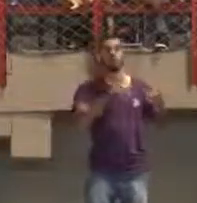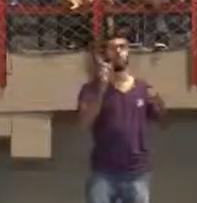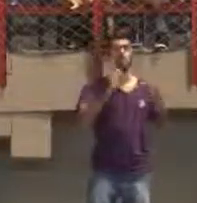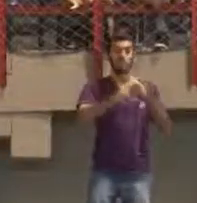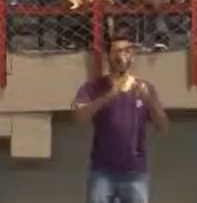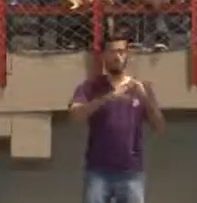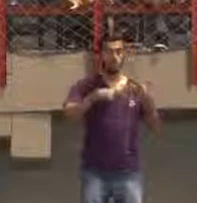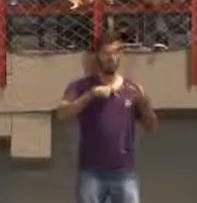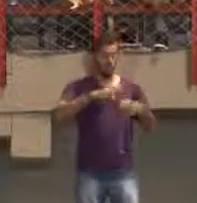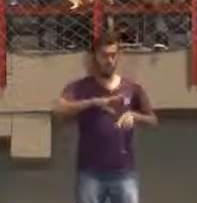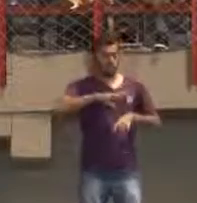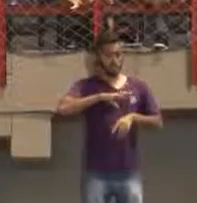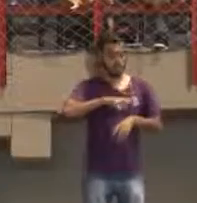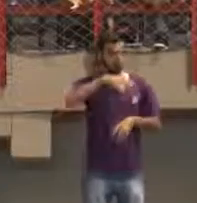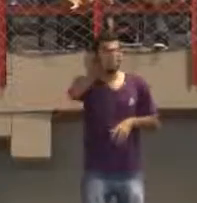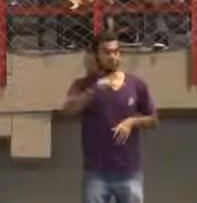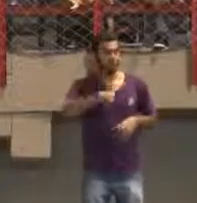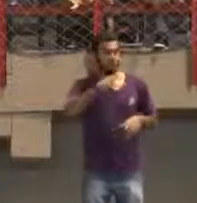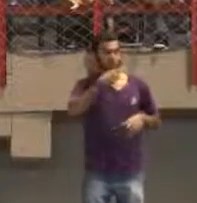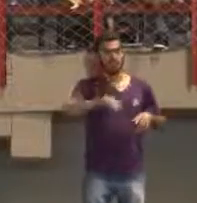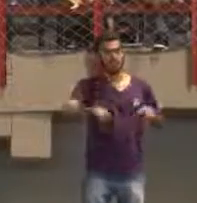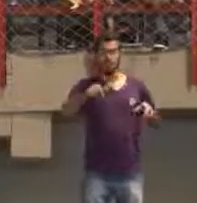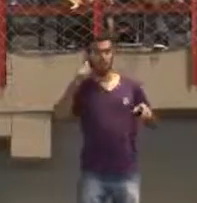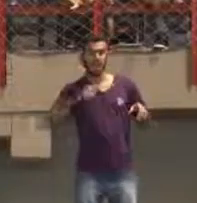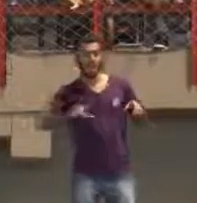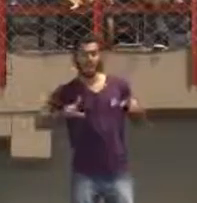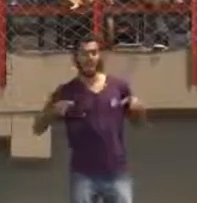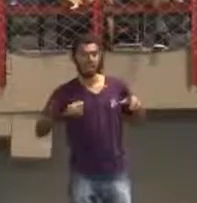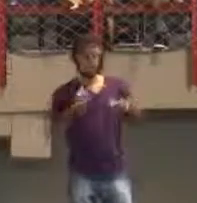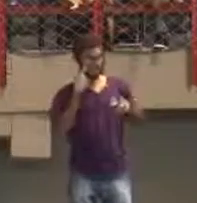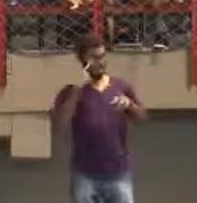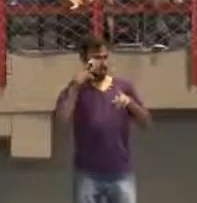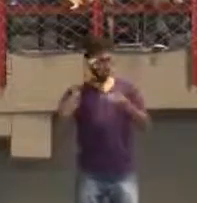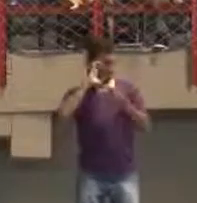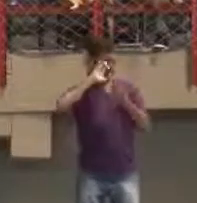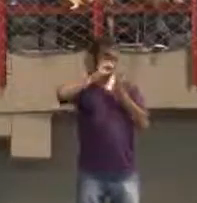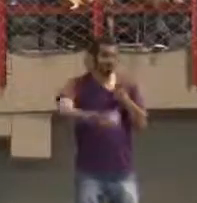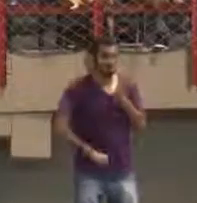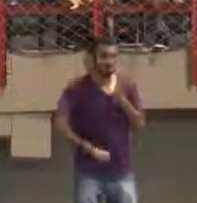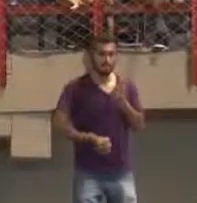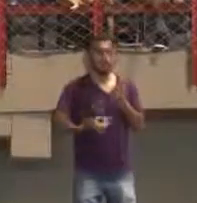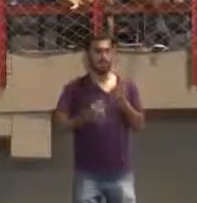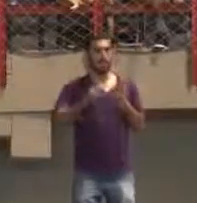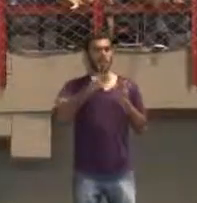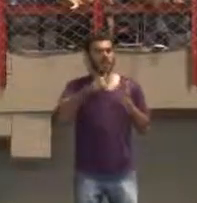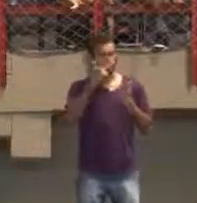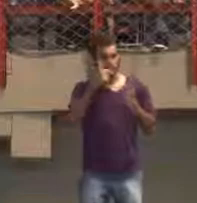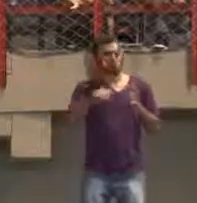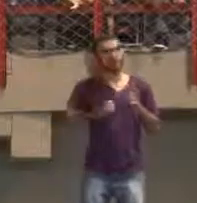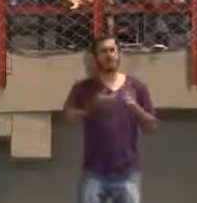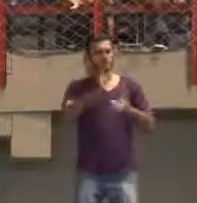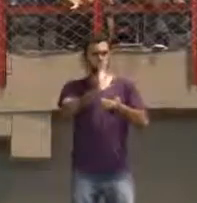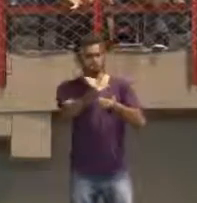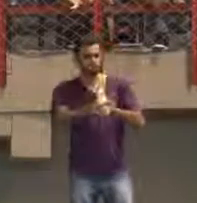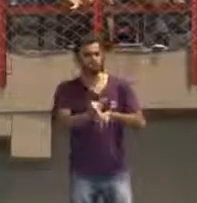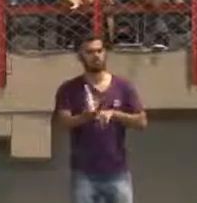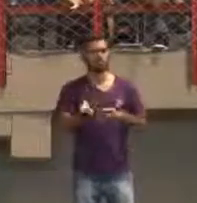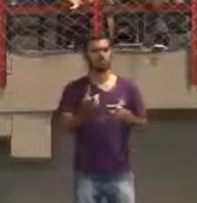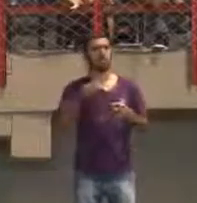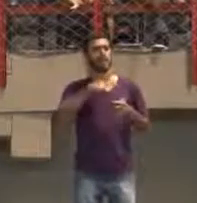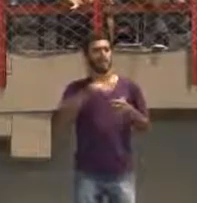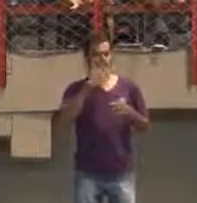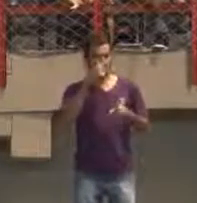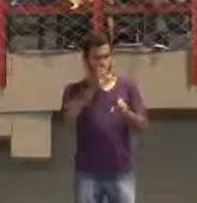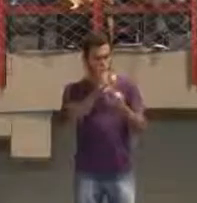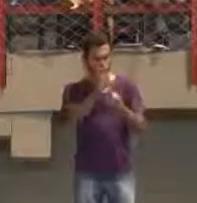precipitar porque ela vai arrancar um olho dele então esse final trágico Na verdade ele é cinematográfico já tem influência do cinema